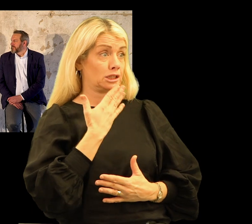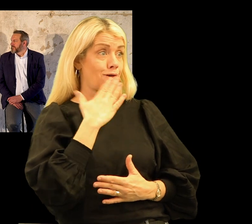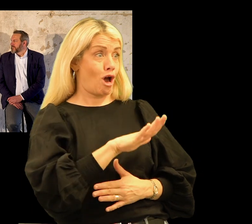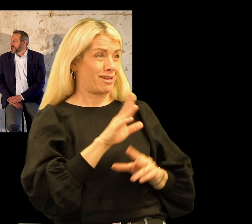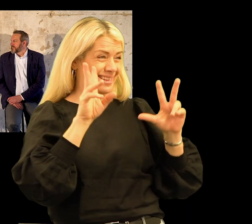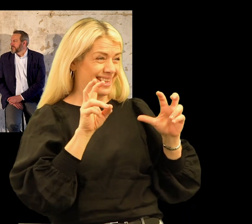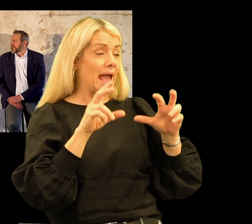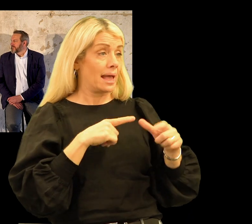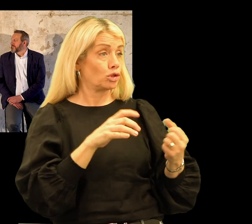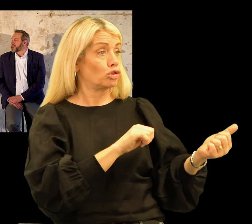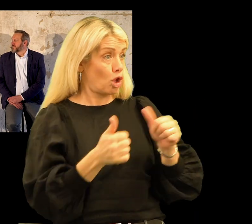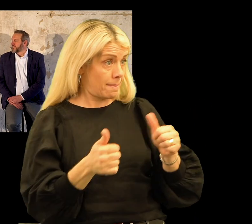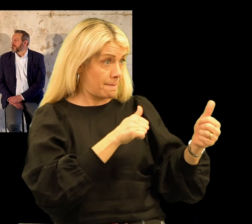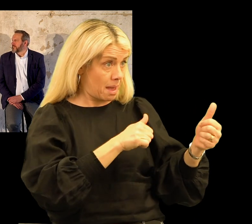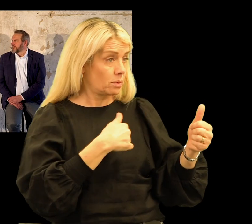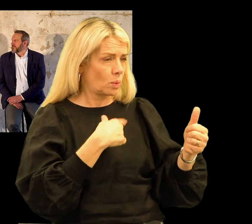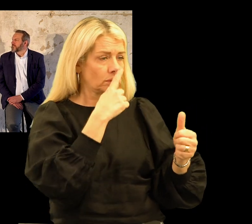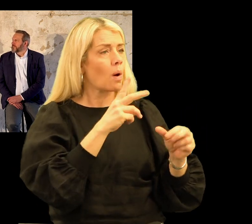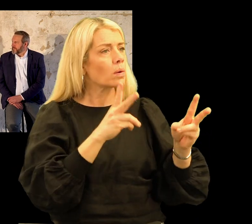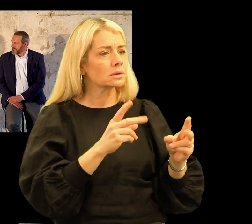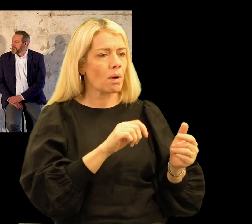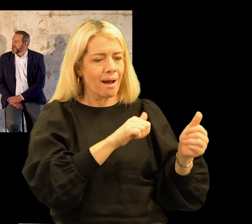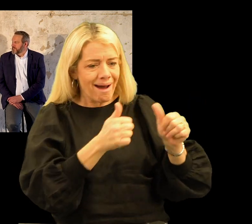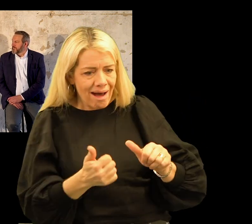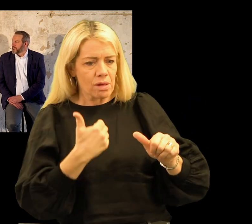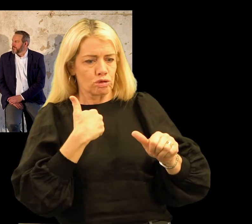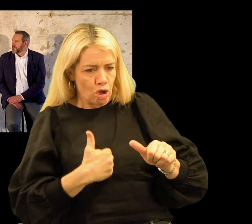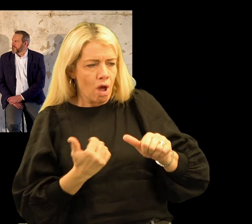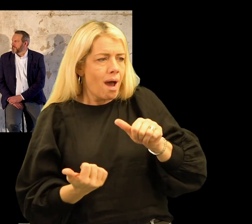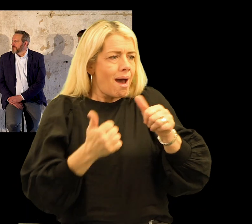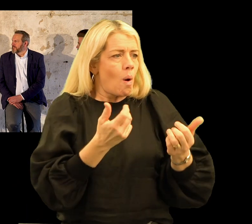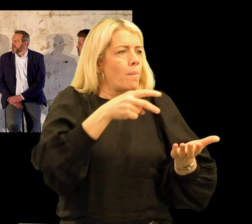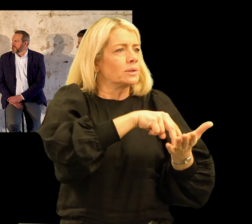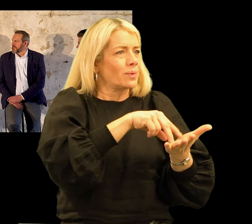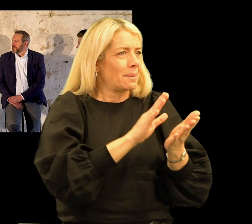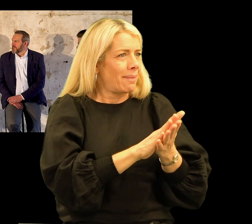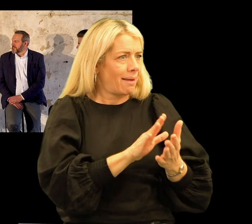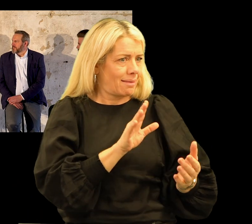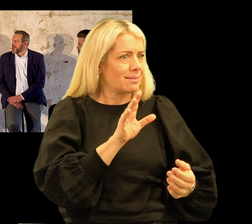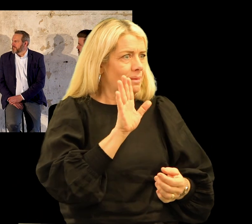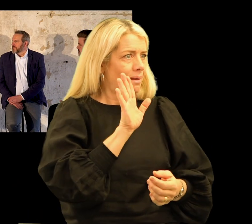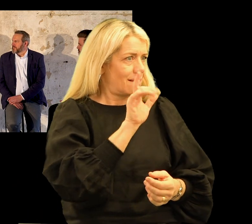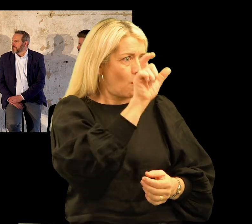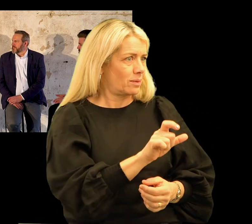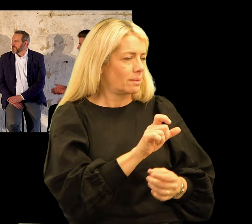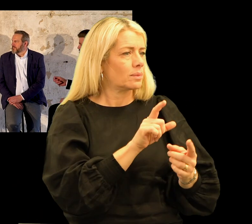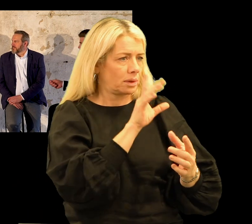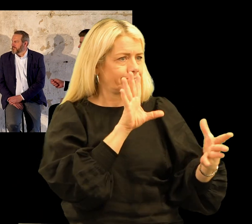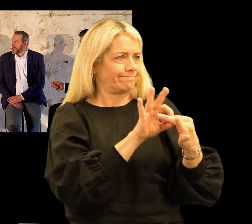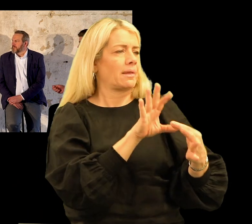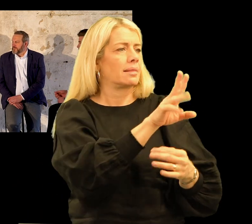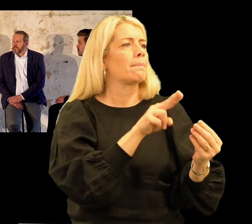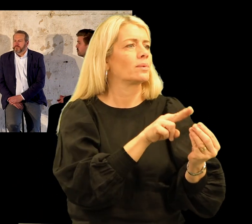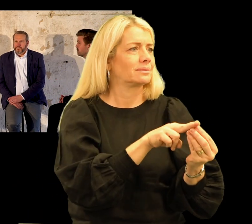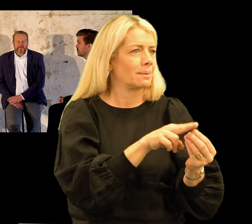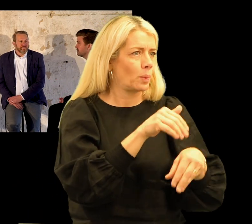fått döpa mig. Ja. Och då har jag fått dö och uppstå tillsammans med honom. Det knyter liksom an väldigt tydligt till Jesus uppståndelse. Det är